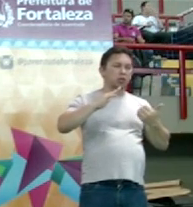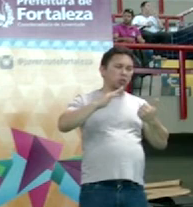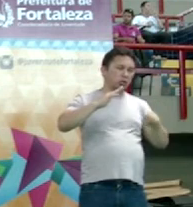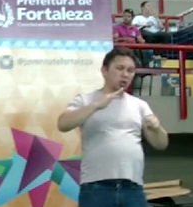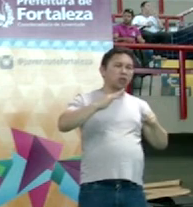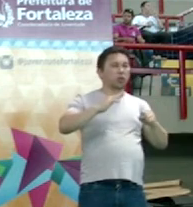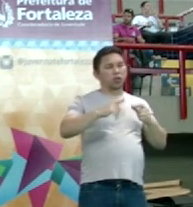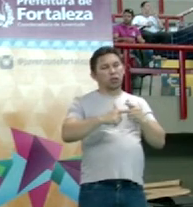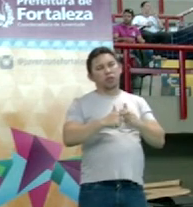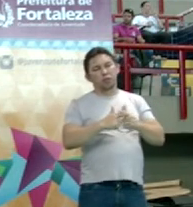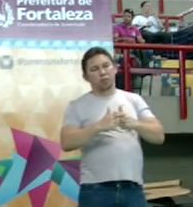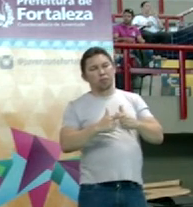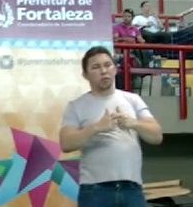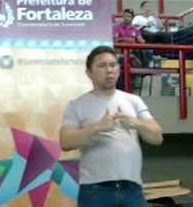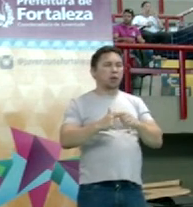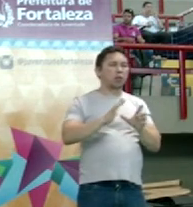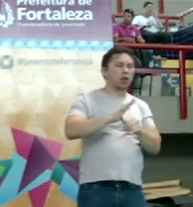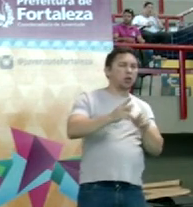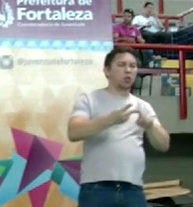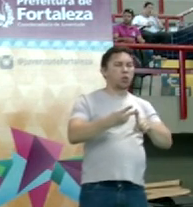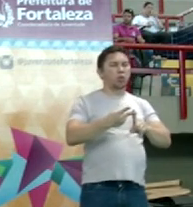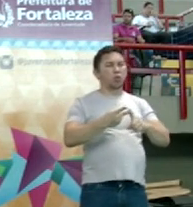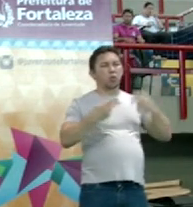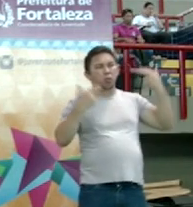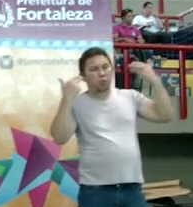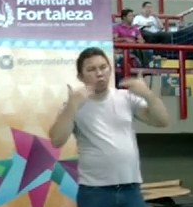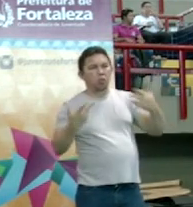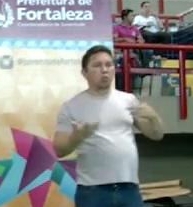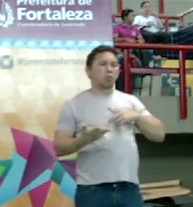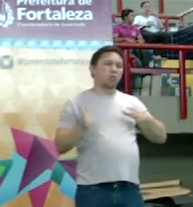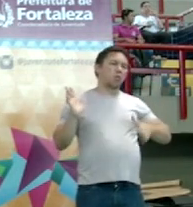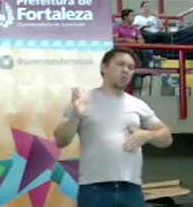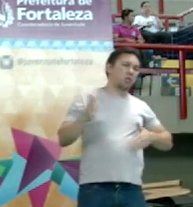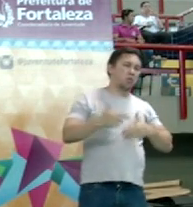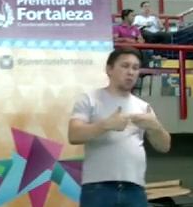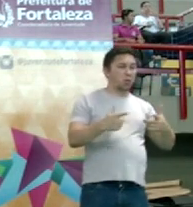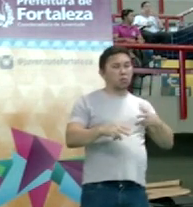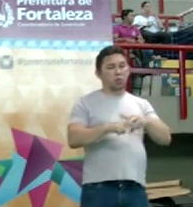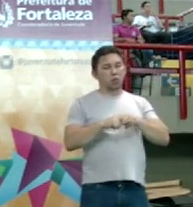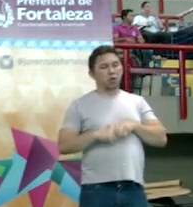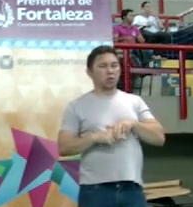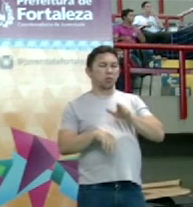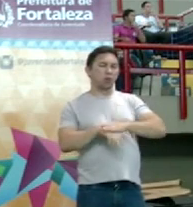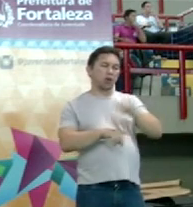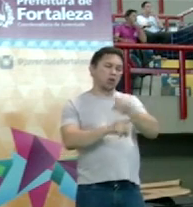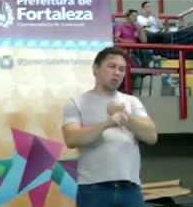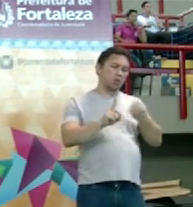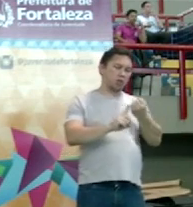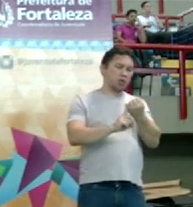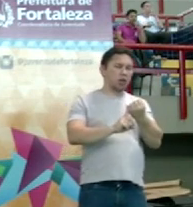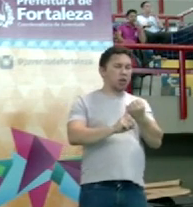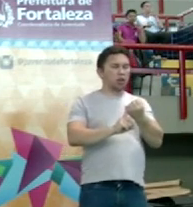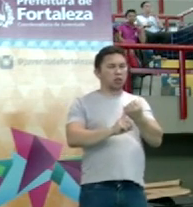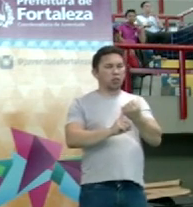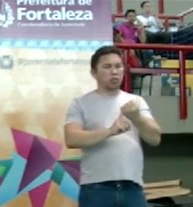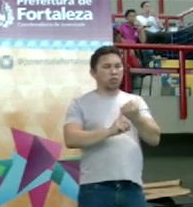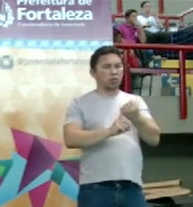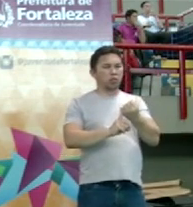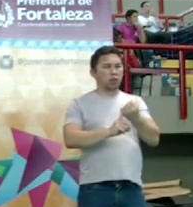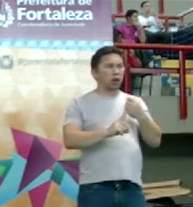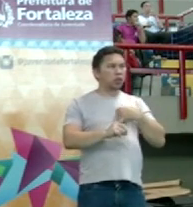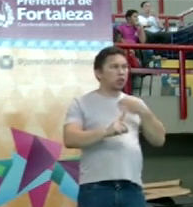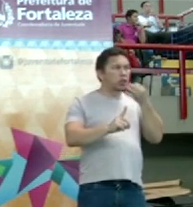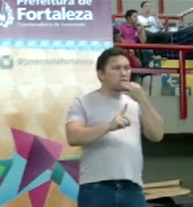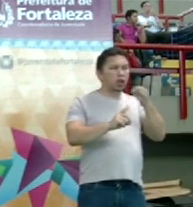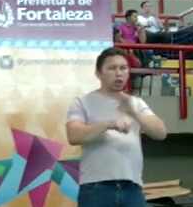cometem infrações, aí você diz, para que a sociedade viva melhor, você está dando sua opinião e o objetivo